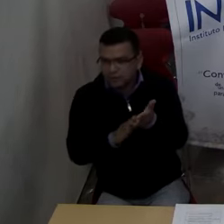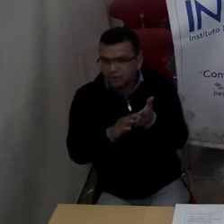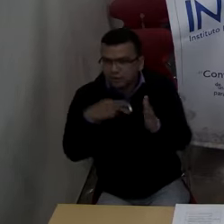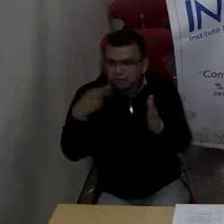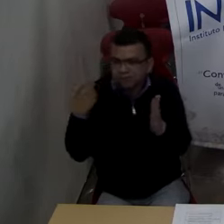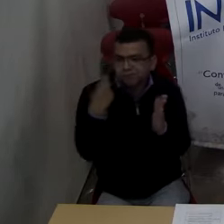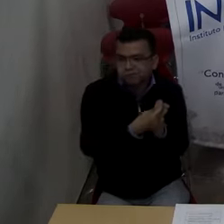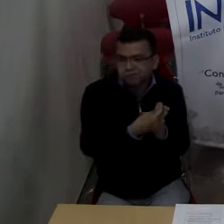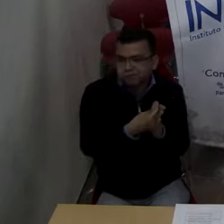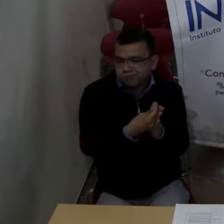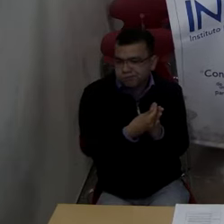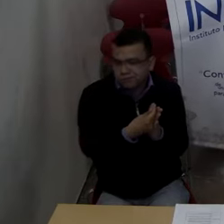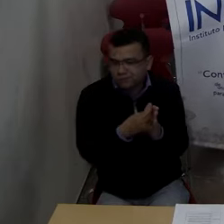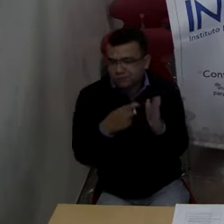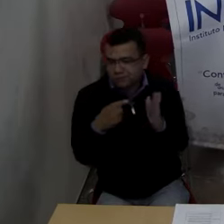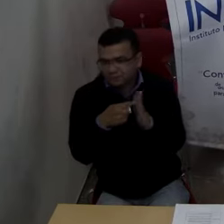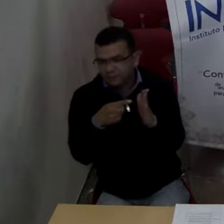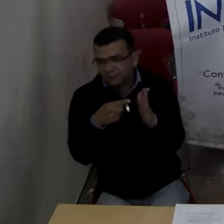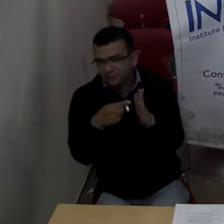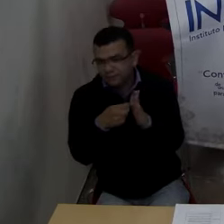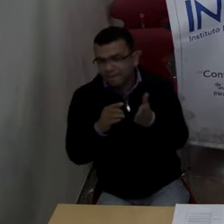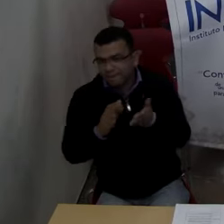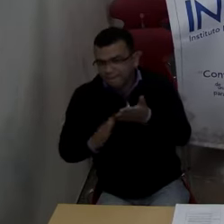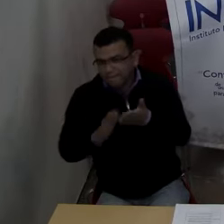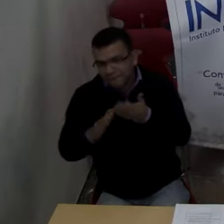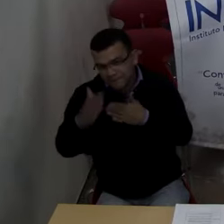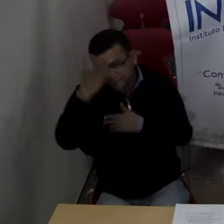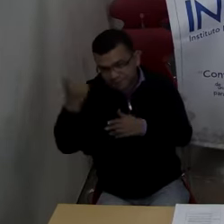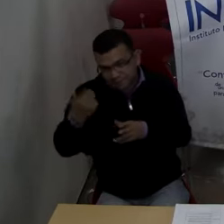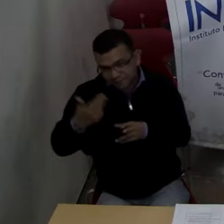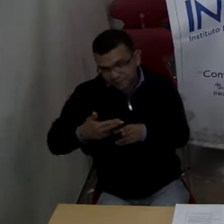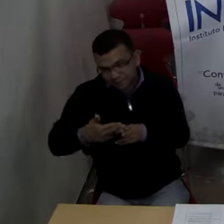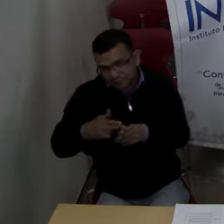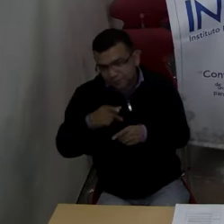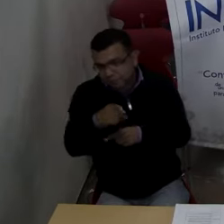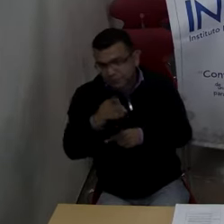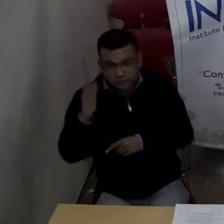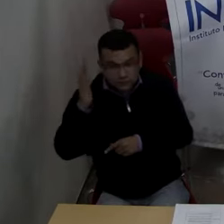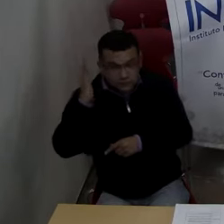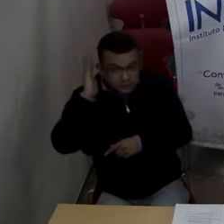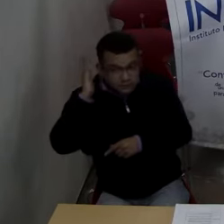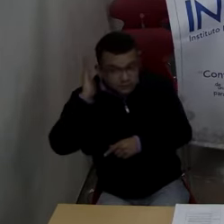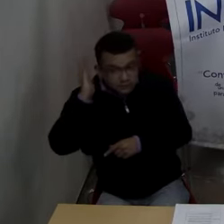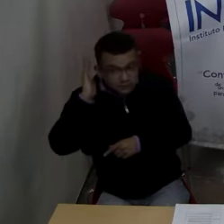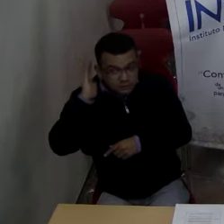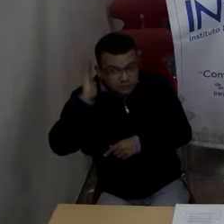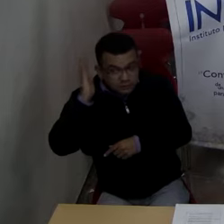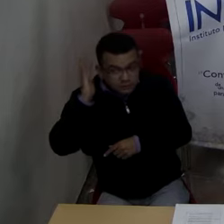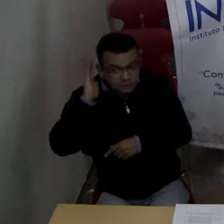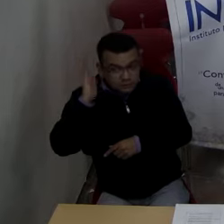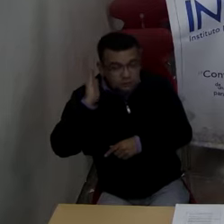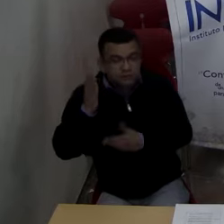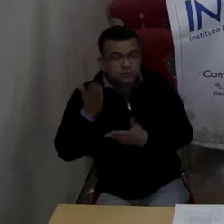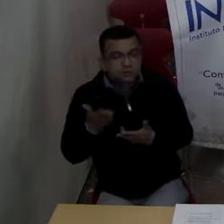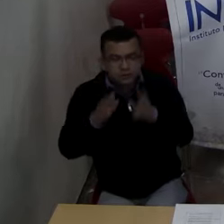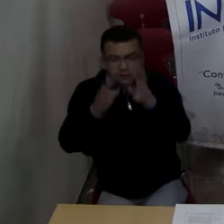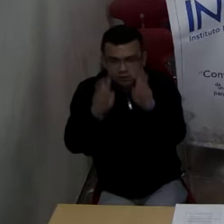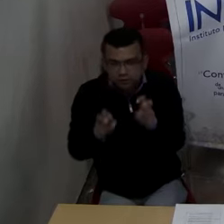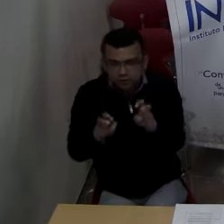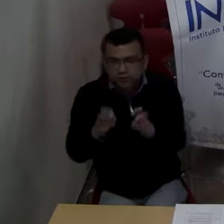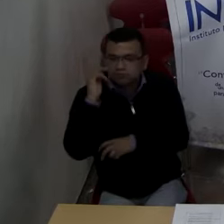ahora se me olvidó el nombre, ustedes me van a disculpar, la de demanda inducida. Entonces